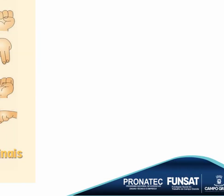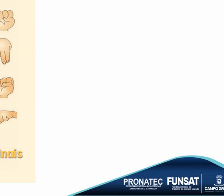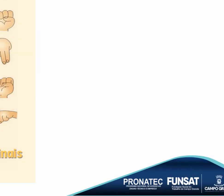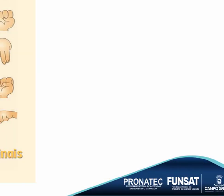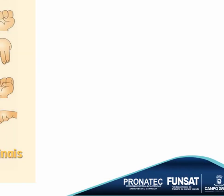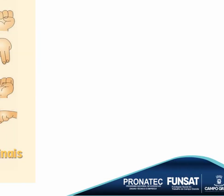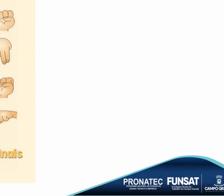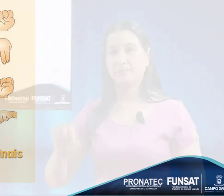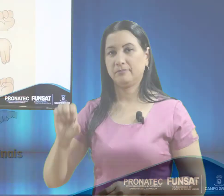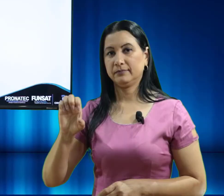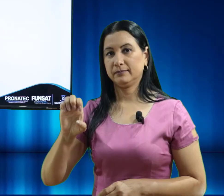E.